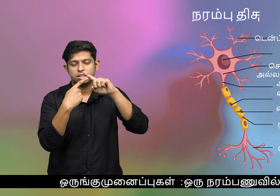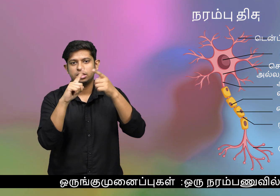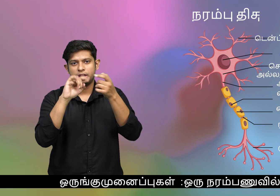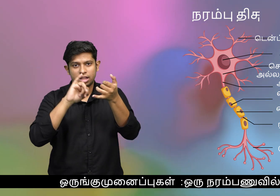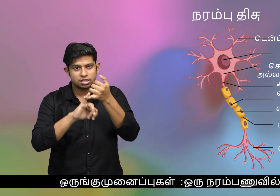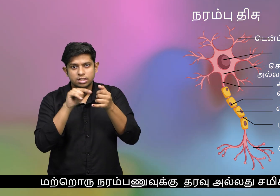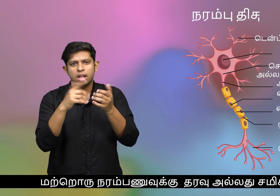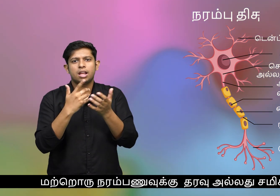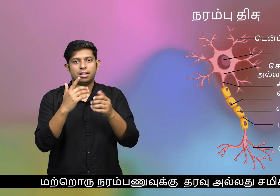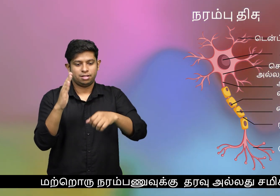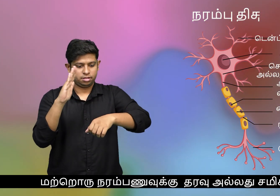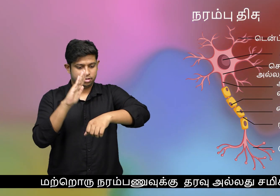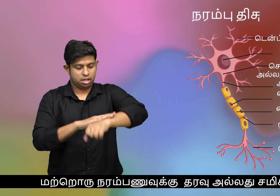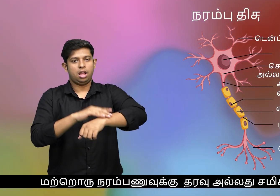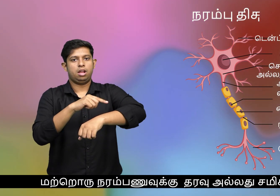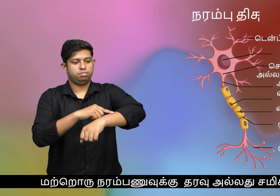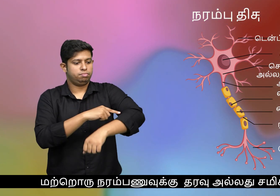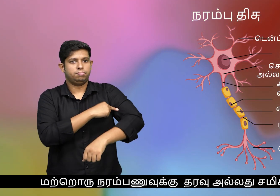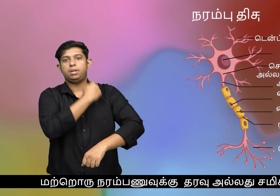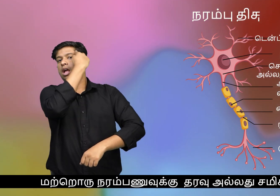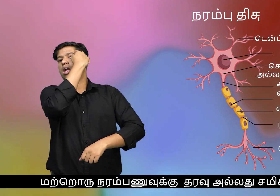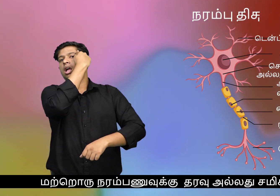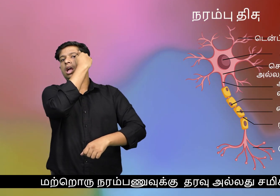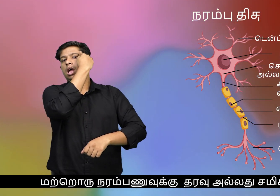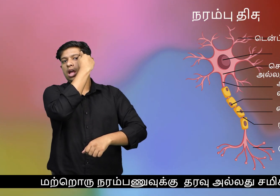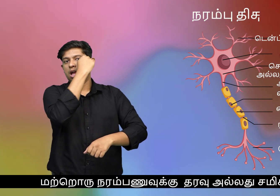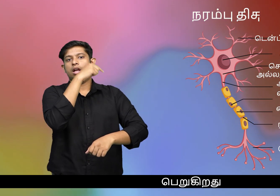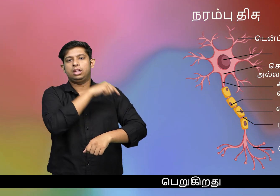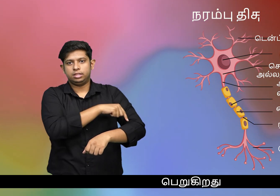இருந்து மற்றொரு நரம்பணுவுக்கு தரவு அல்லது சமிஞ்சைகளை பெறுகிறது.